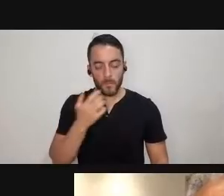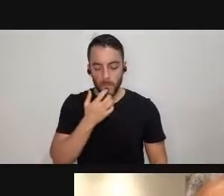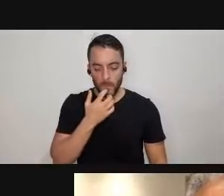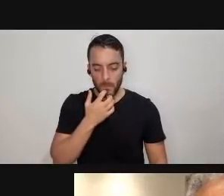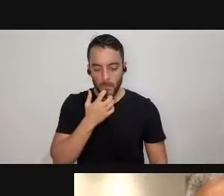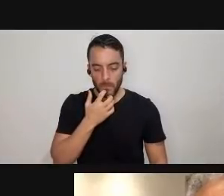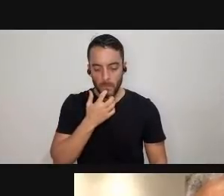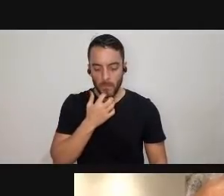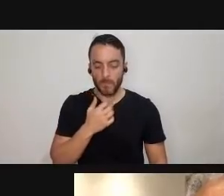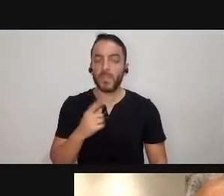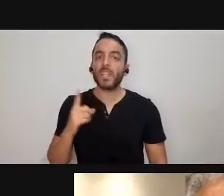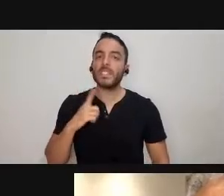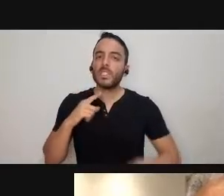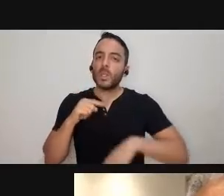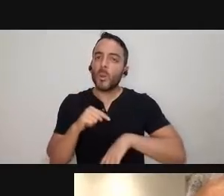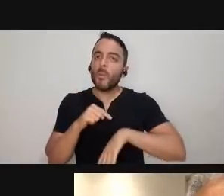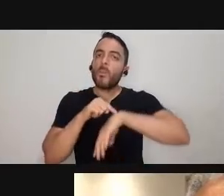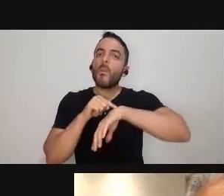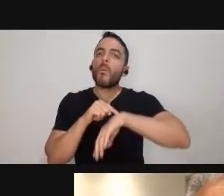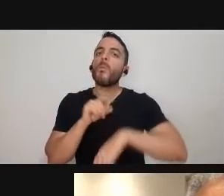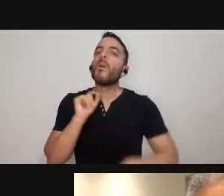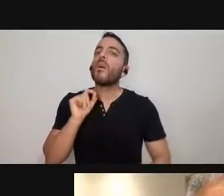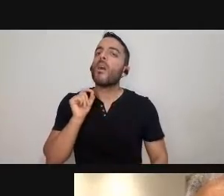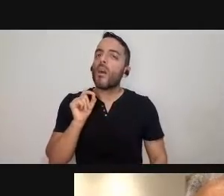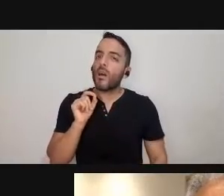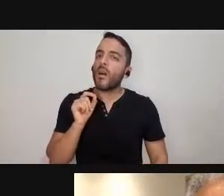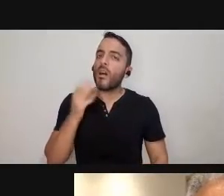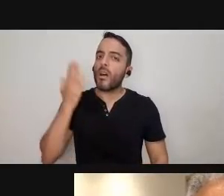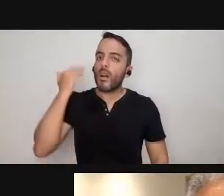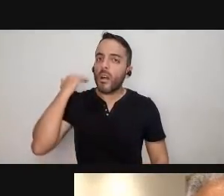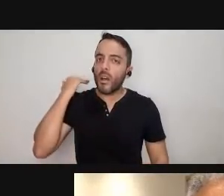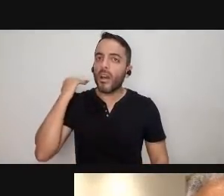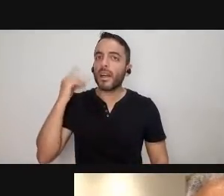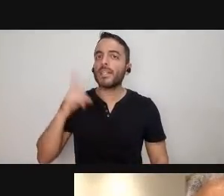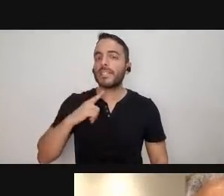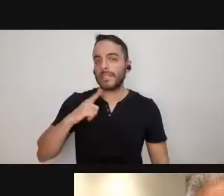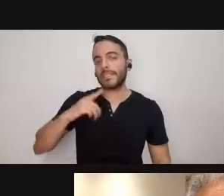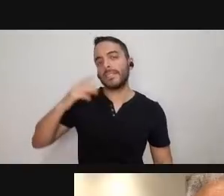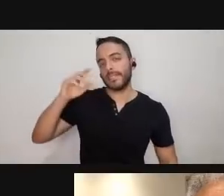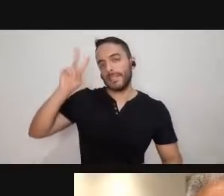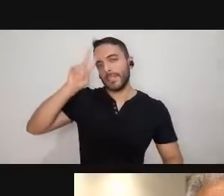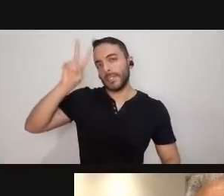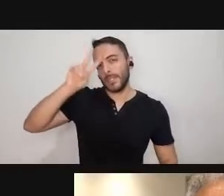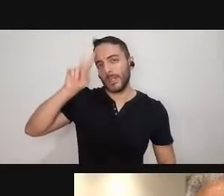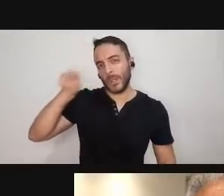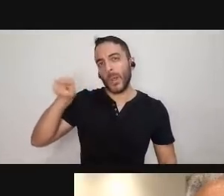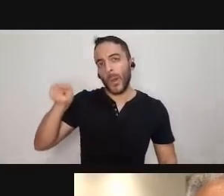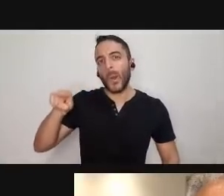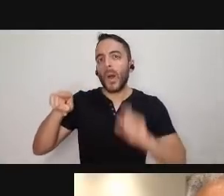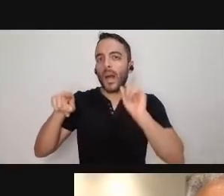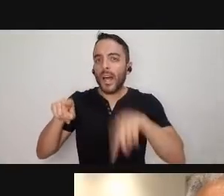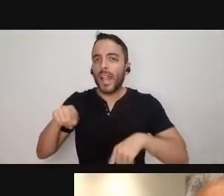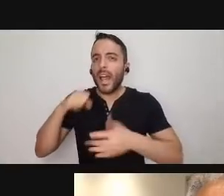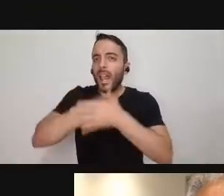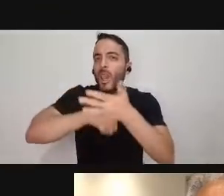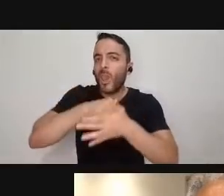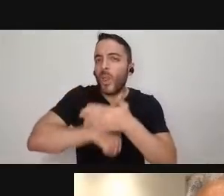Era um momento em que a questão do apartheid, da luta contra o apartheid, se